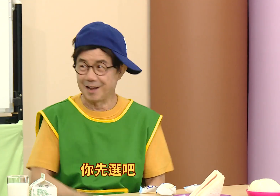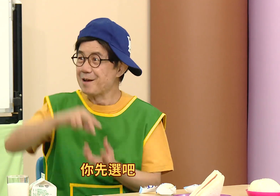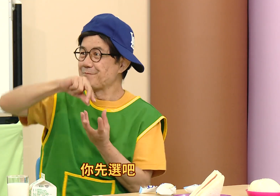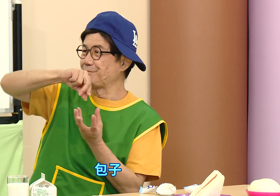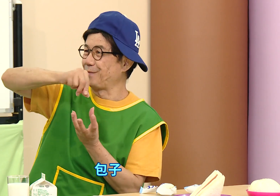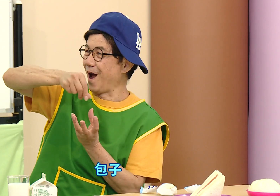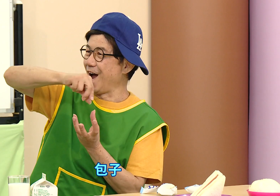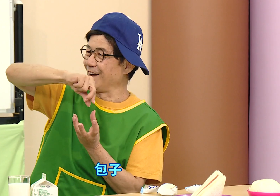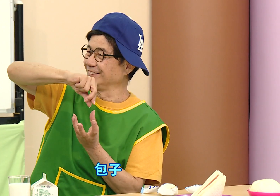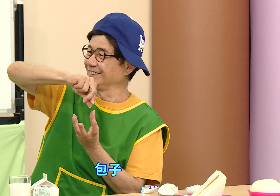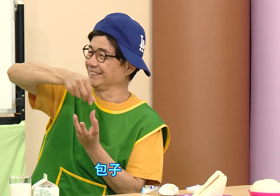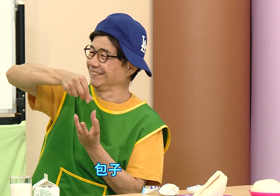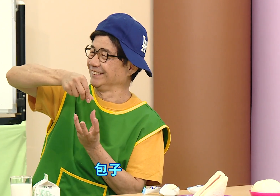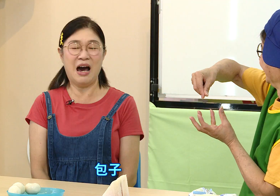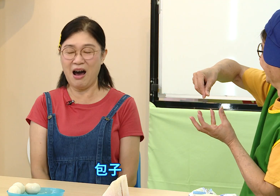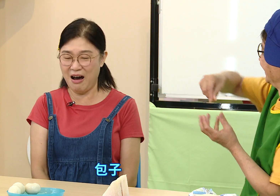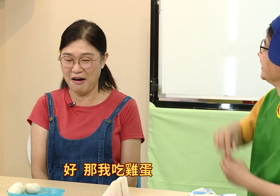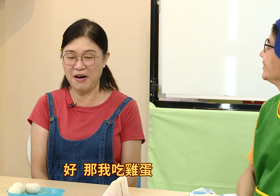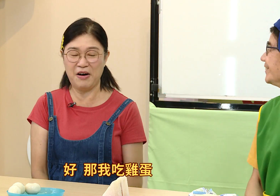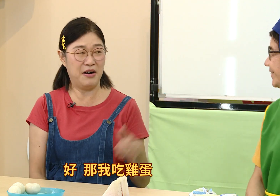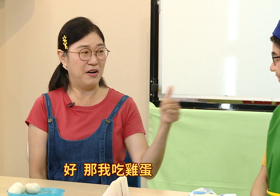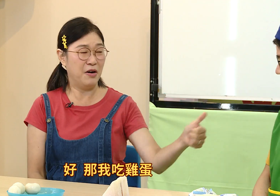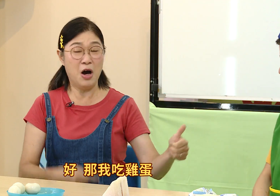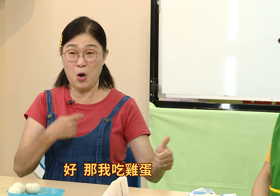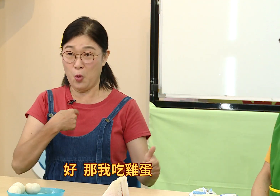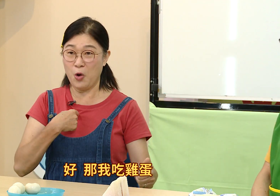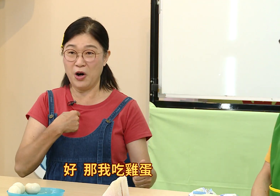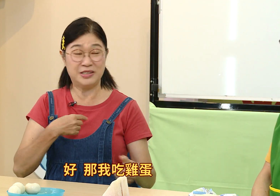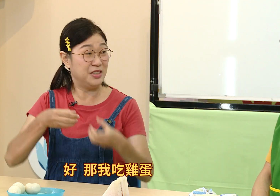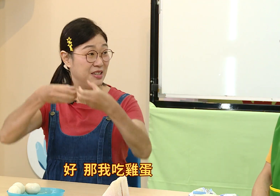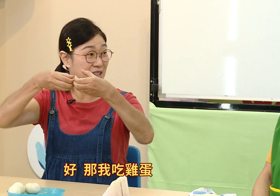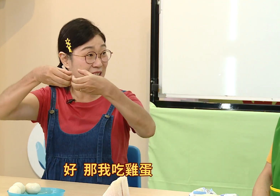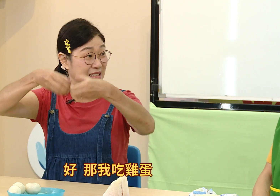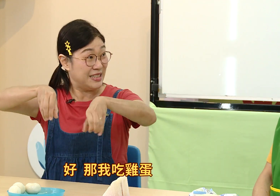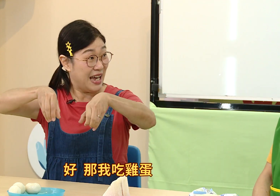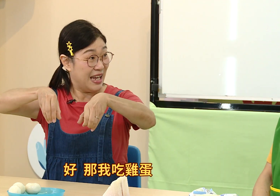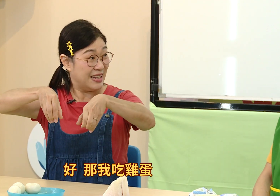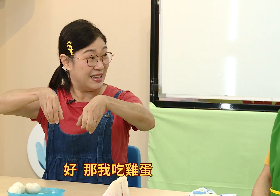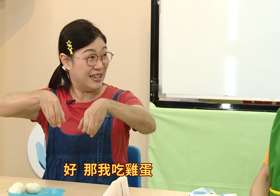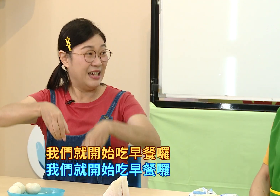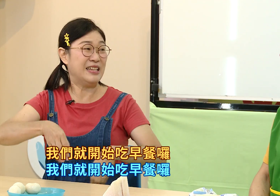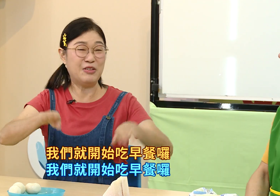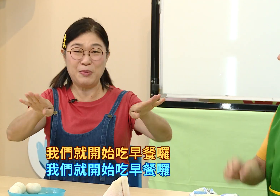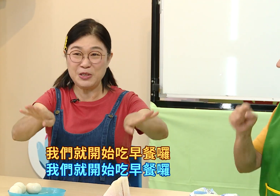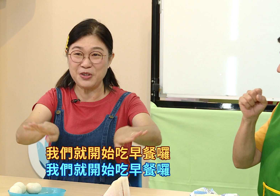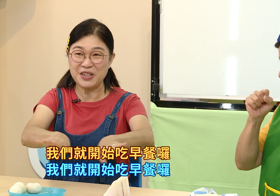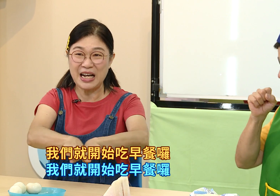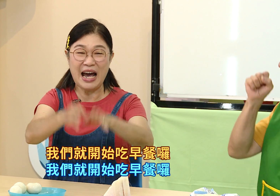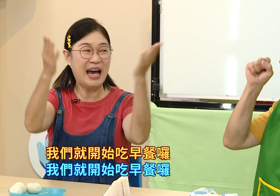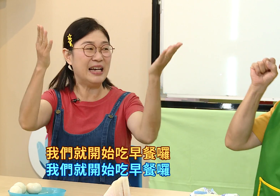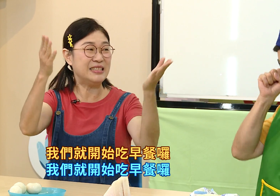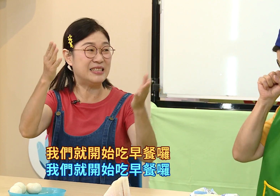包子包好我吃雞蛋那我們就開始